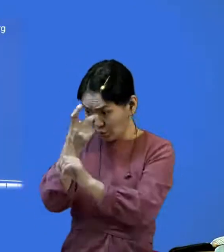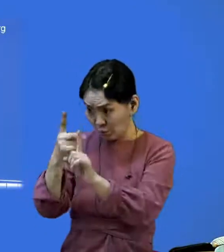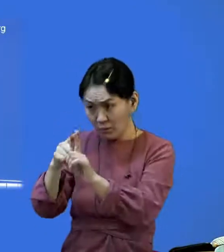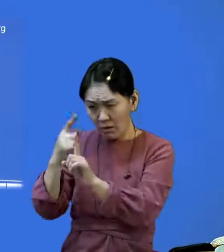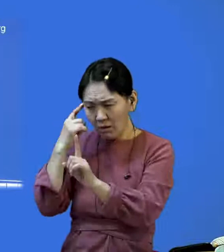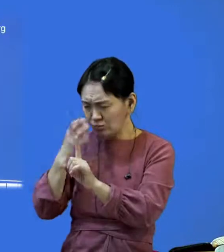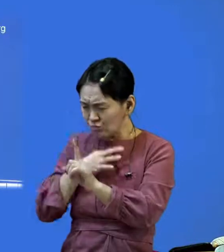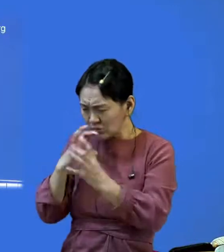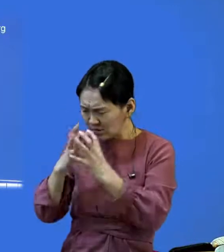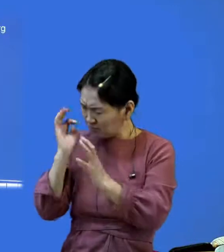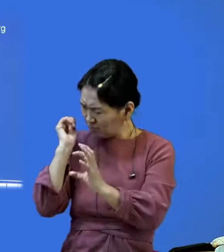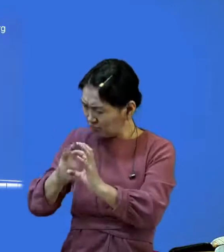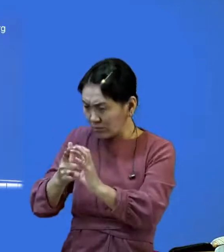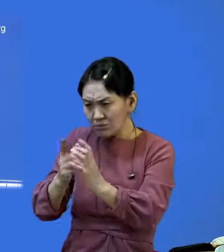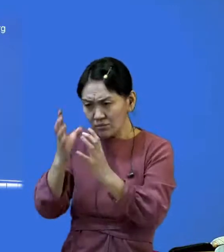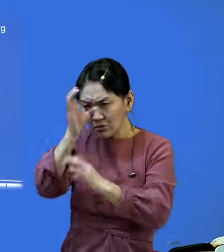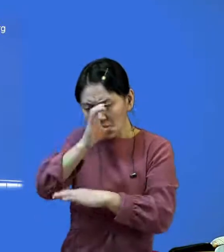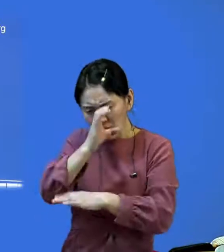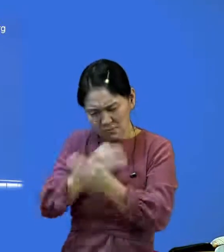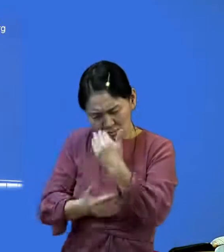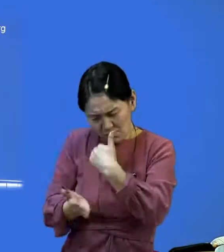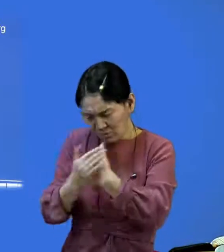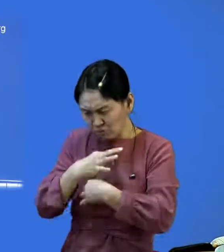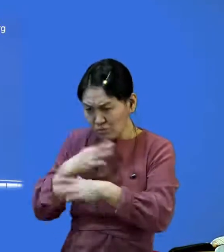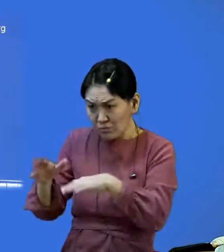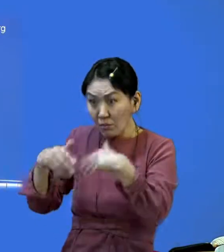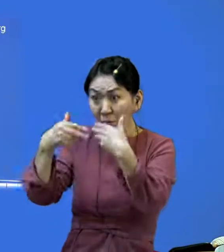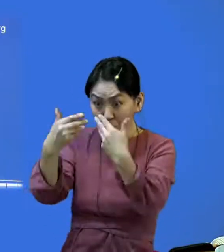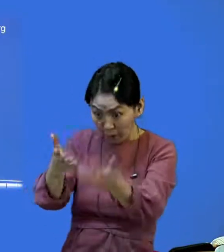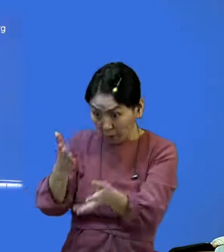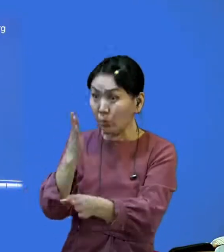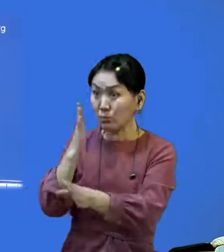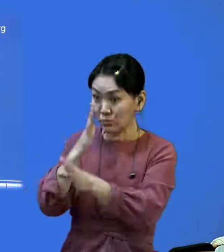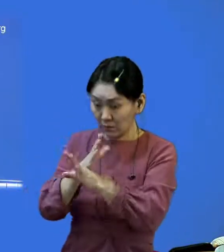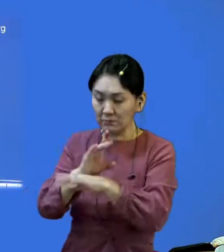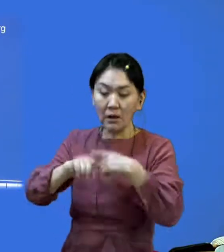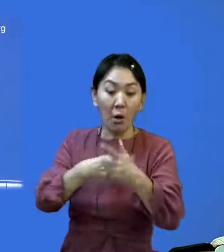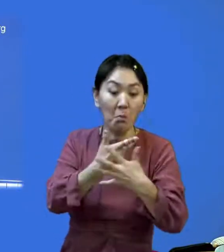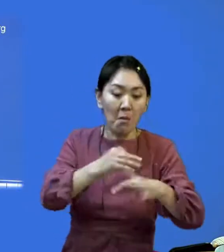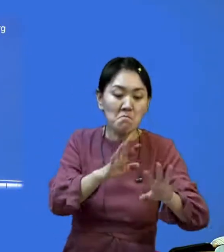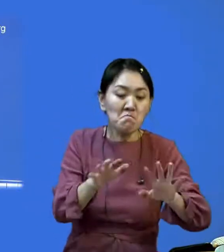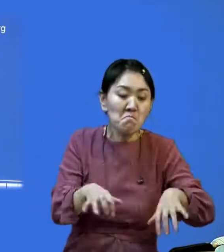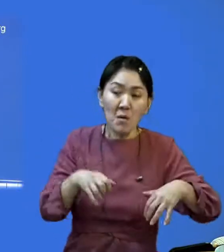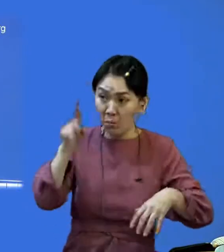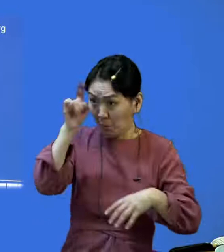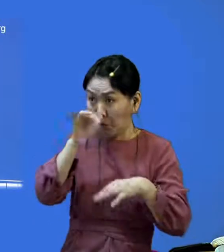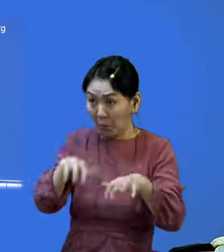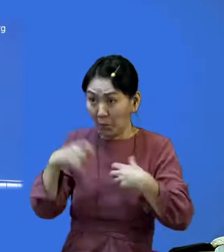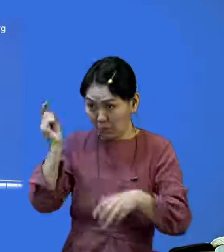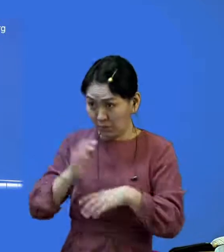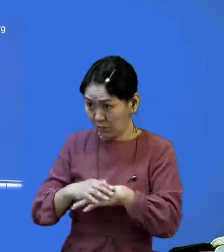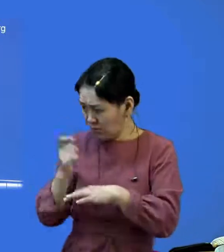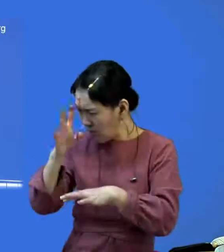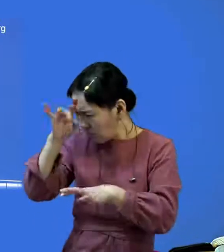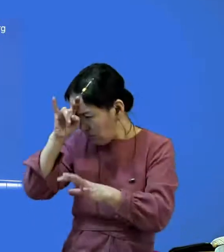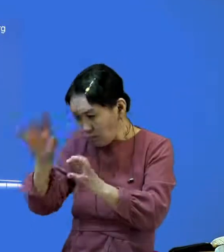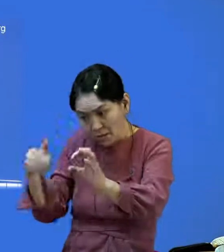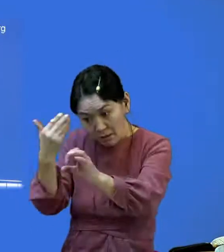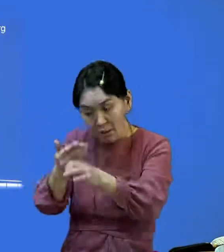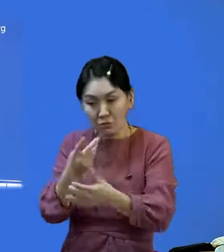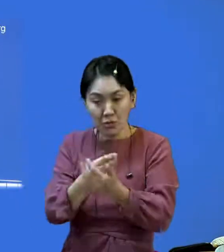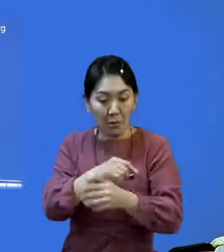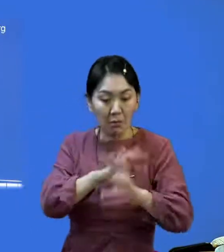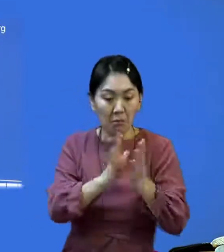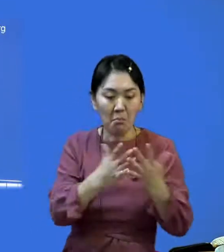одоо бидэнд өөр юу өгөхгүй байгаад байх юм бэ? Юуг биднээс харамлах юм бэ гэсэн үг? Өө тэгсэн үг биш гэж үү?